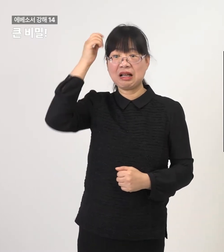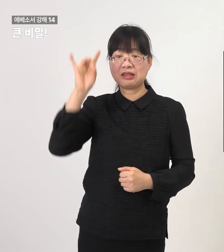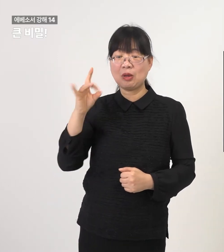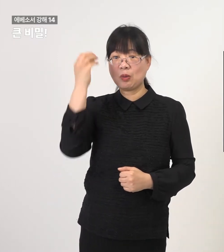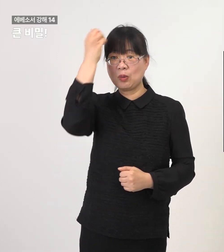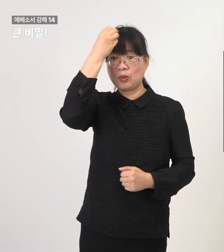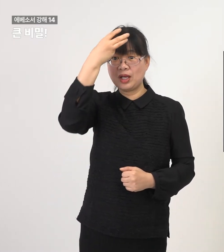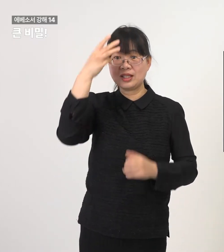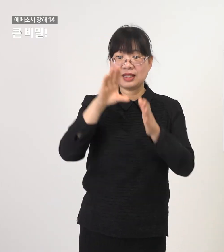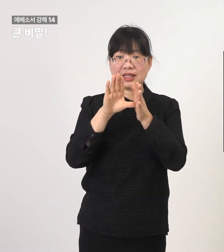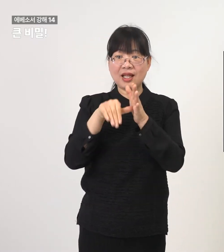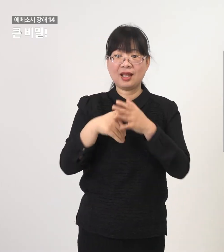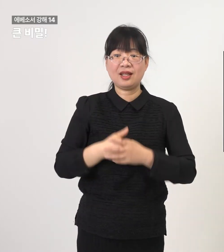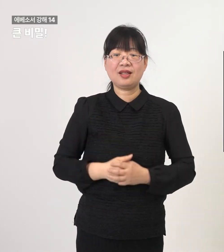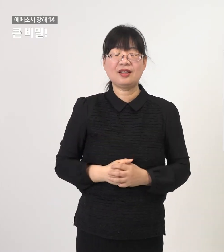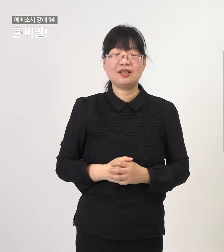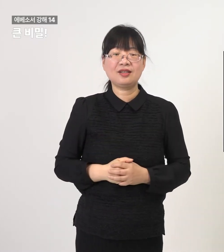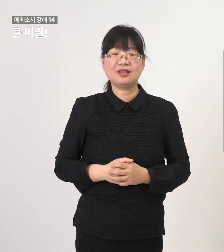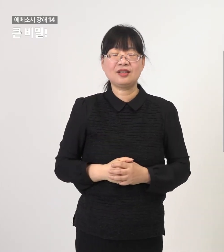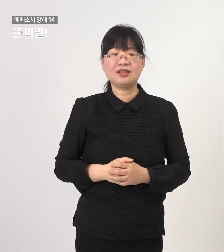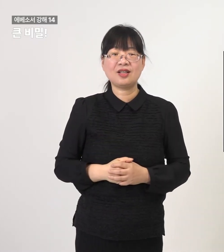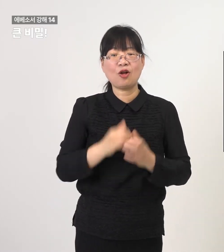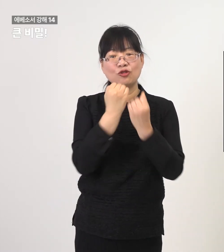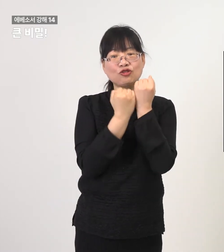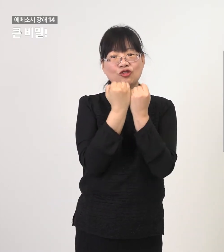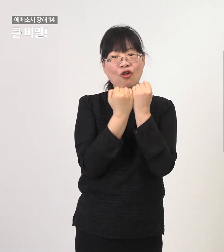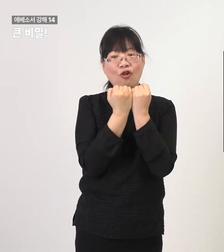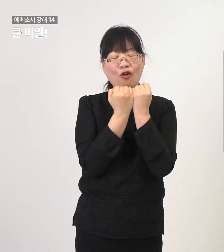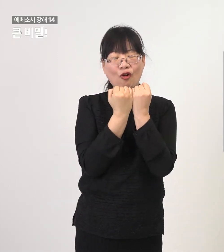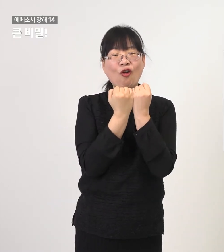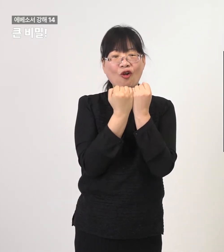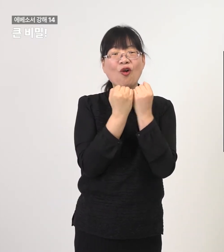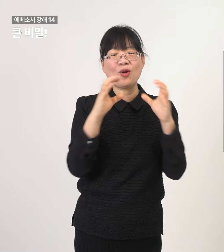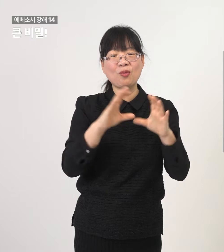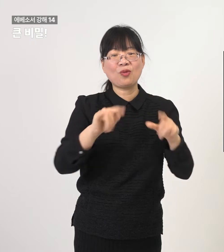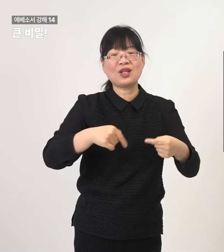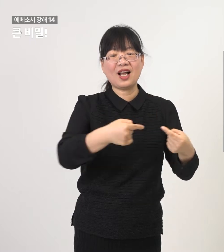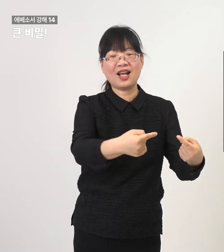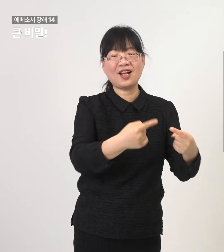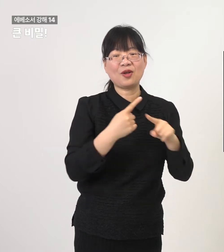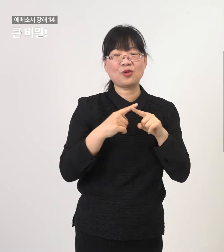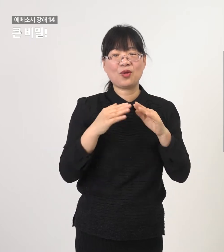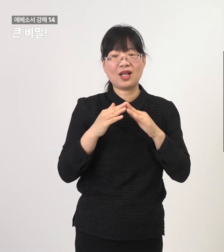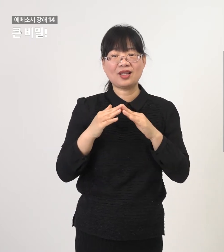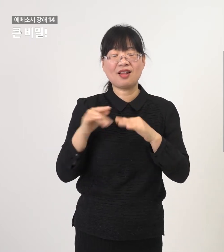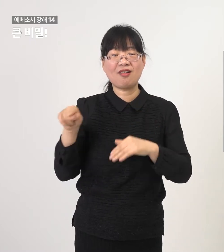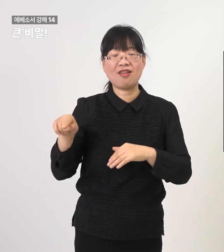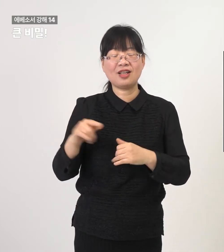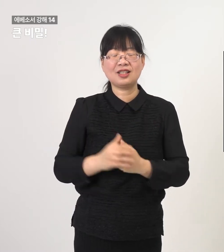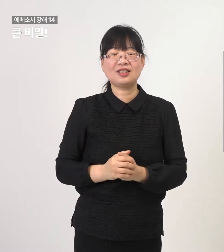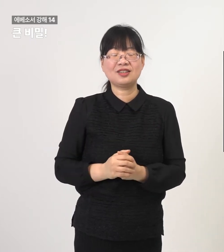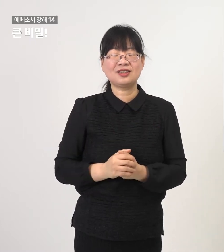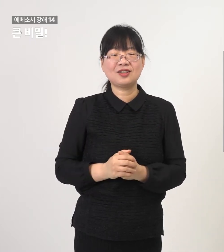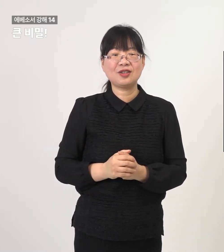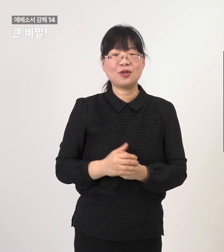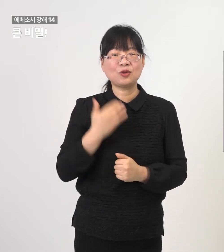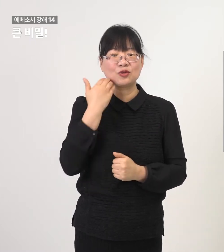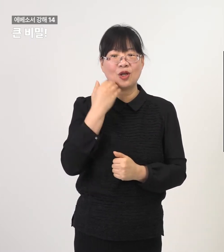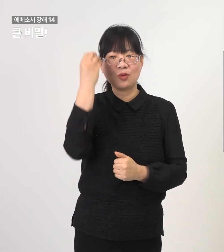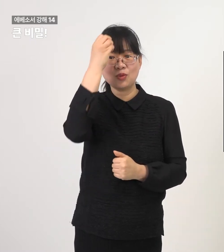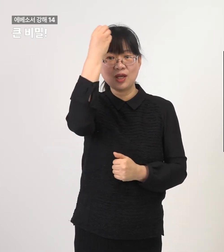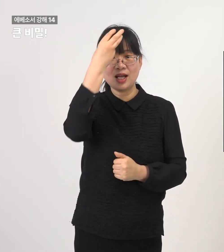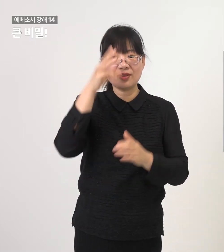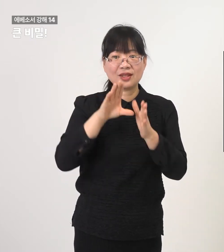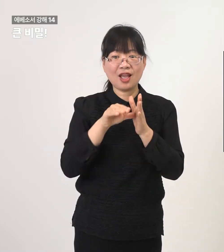고등학교 3학년 때 수련회를 갔어요. 수련회. 교회에서. 근데 누가 고등학교 3학년